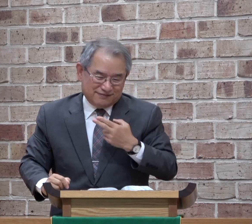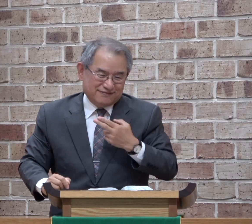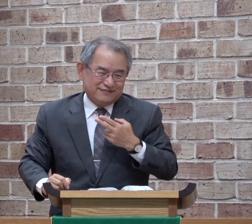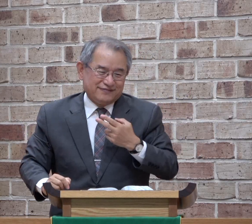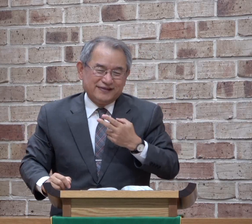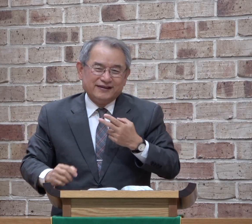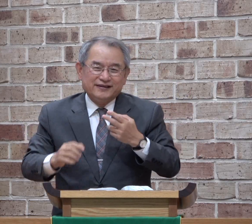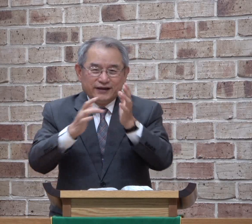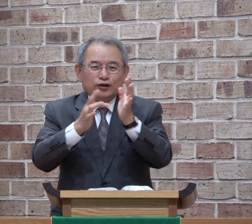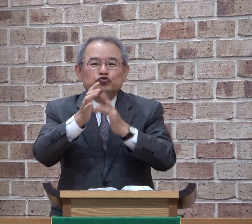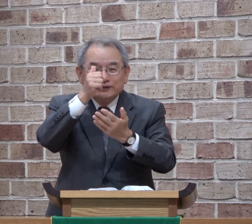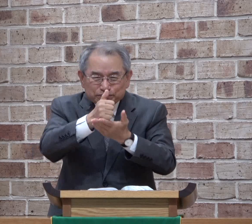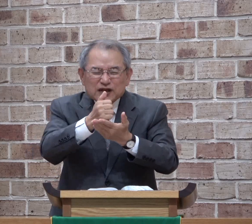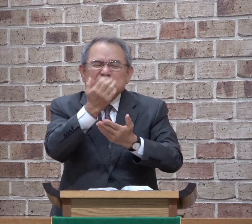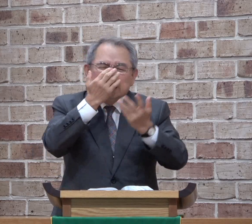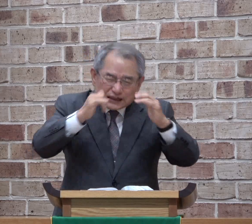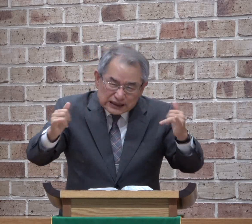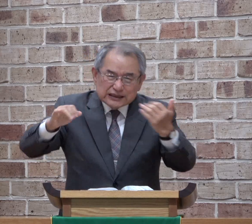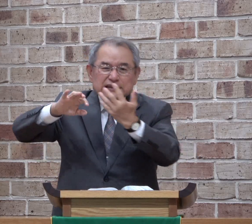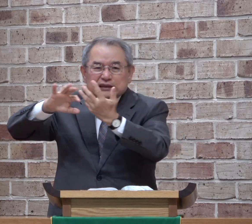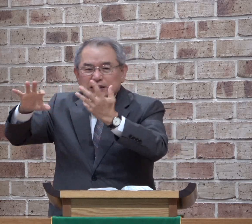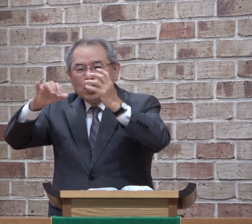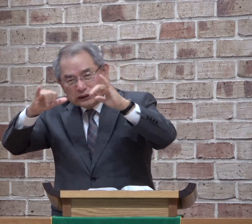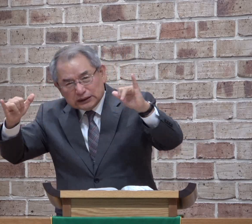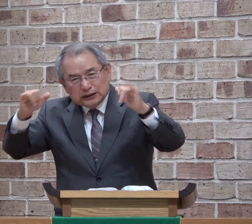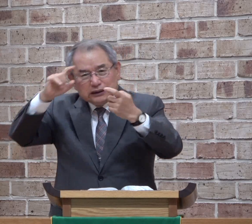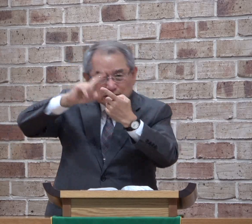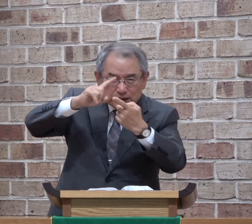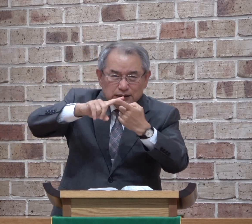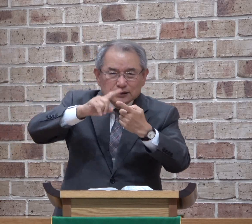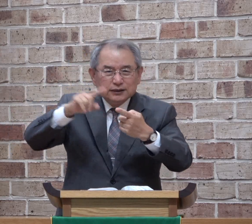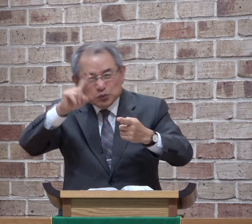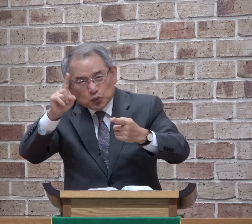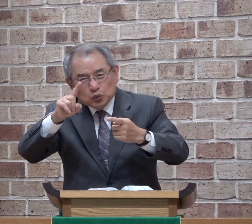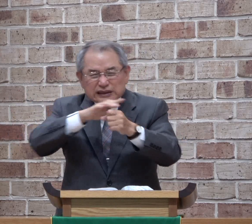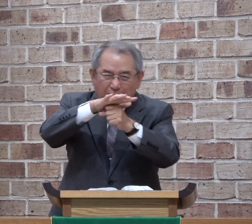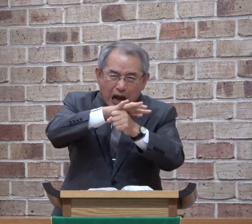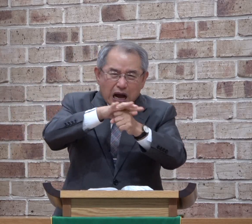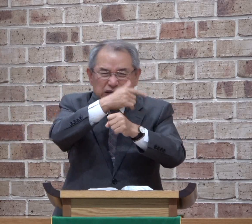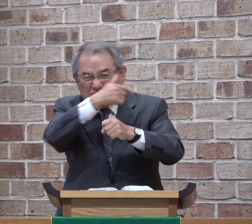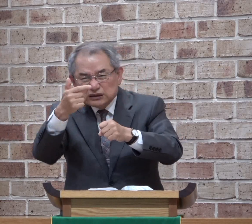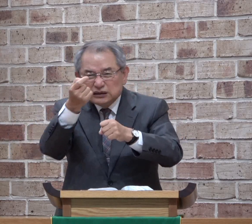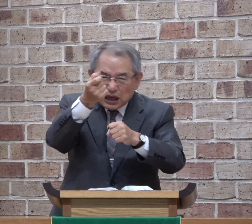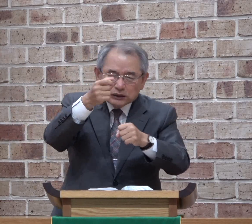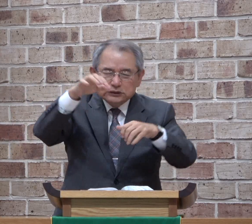인종뿐만 아니라 어떤 민족이든지 차별하지 않으셨습니다. 특별히 유대인이나 이방인이나 차별하지 않으셨습니다.